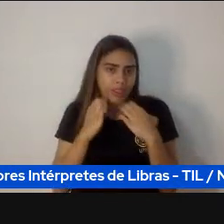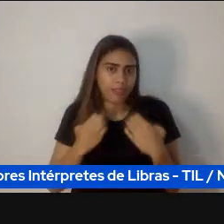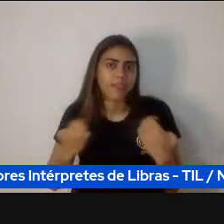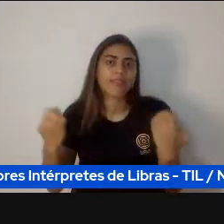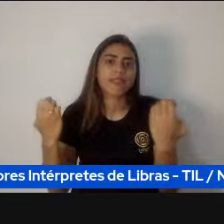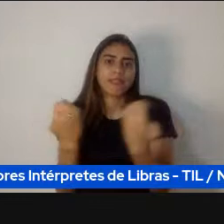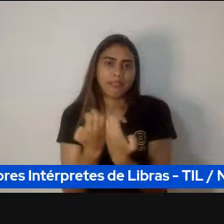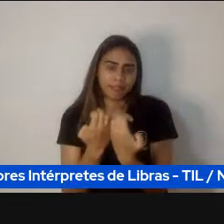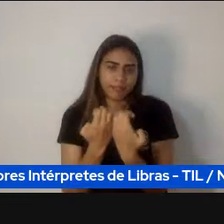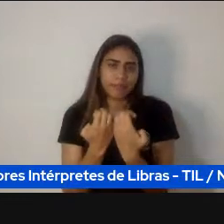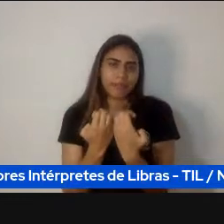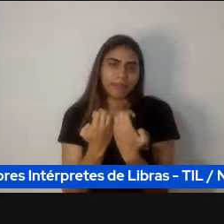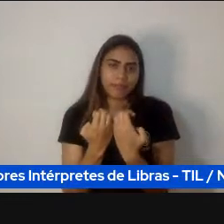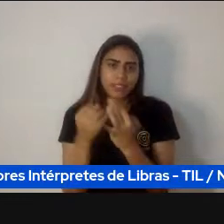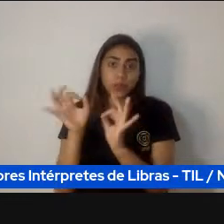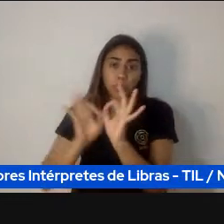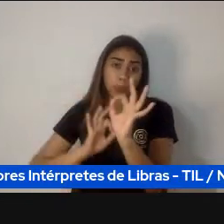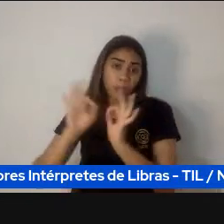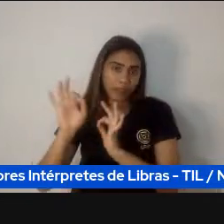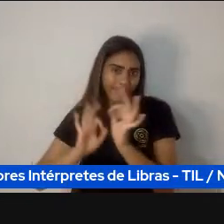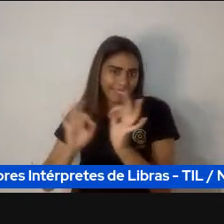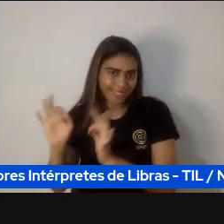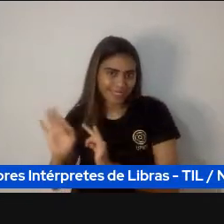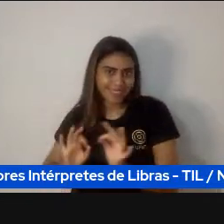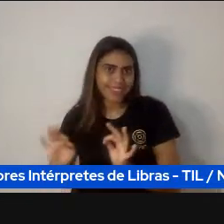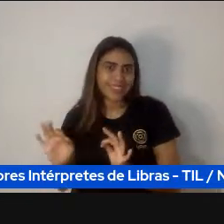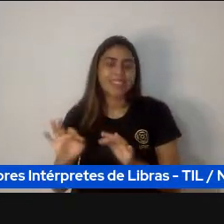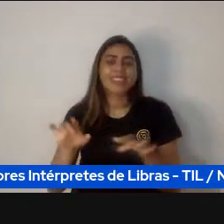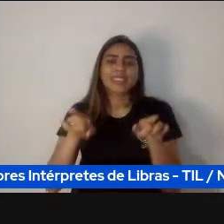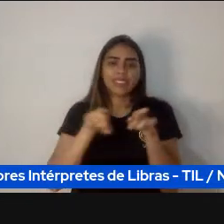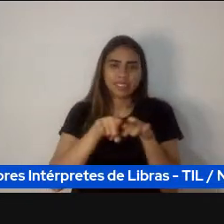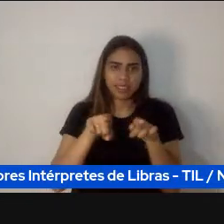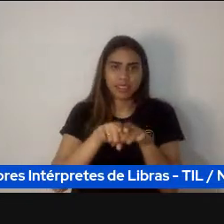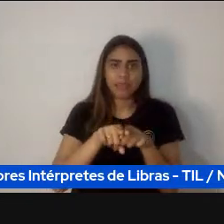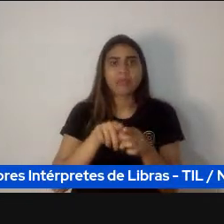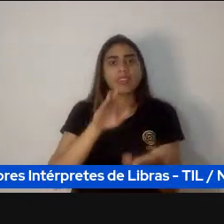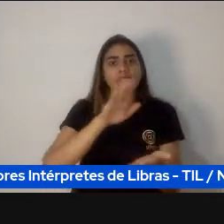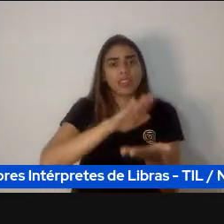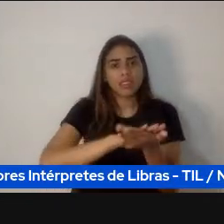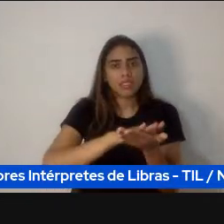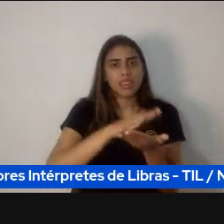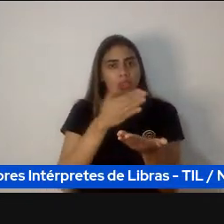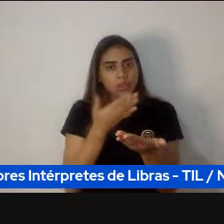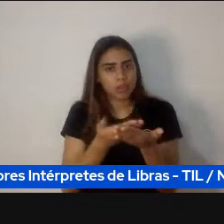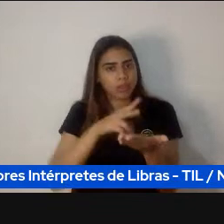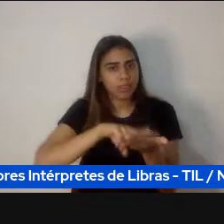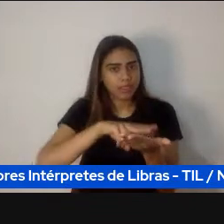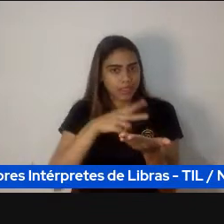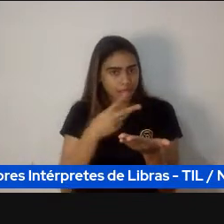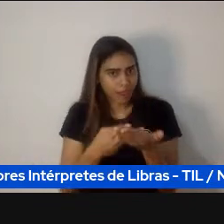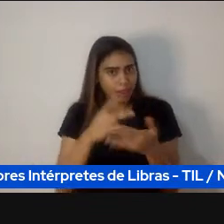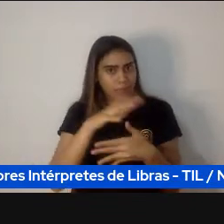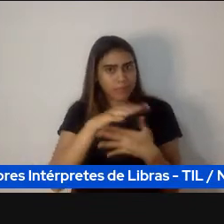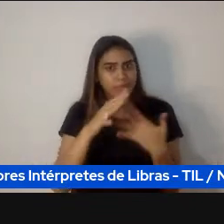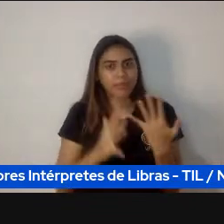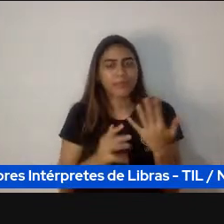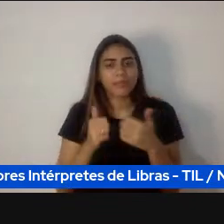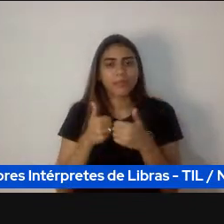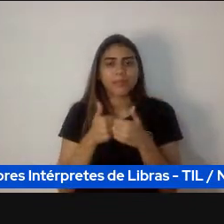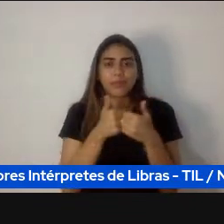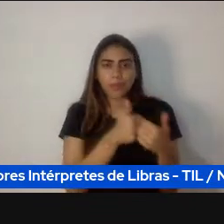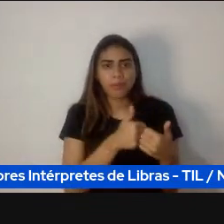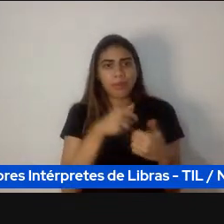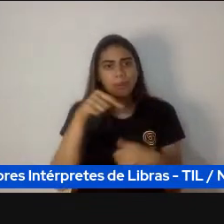da transmissão. Aos intérpretes tradutores de Libras, que também nos acompanharam aqui durante o